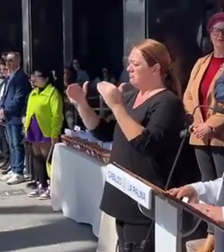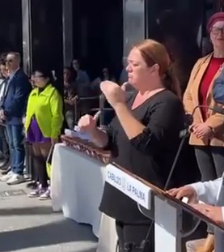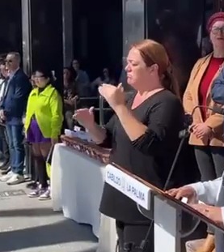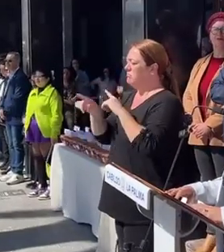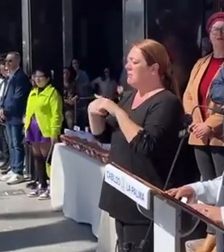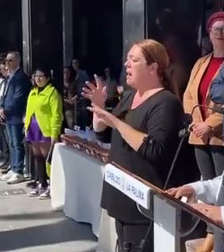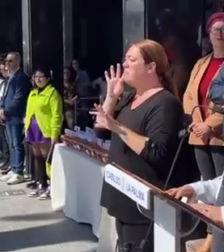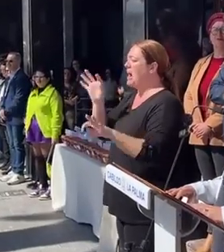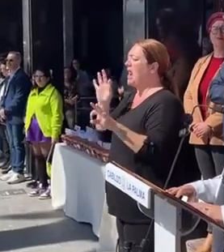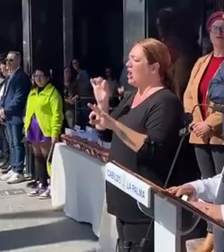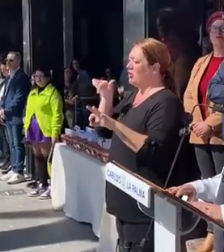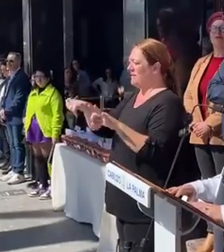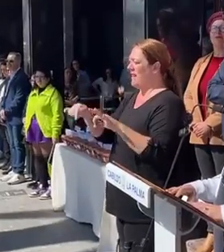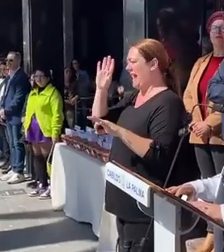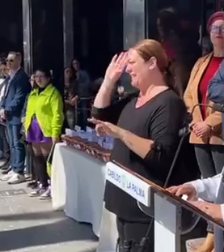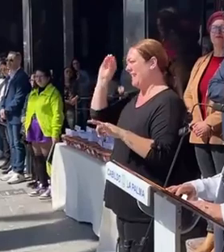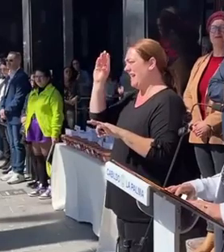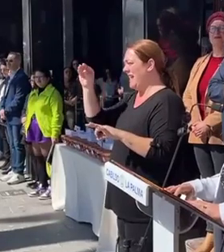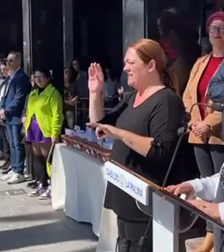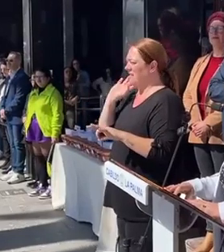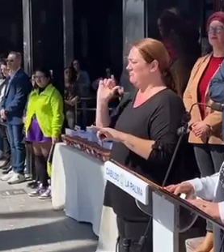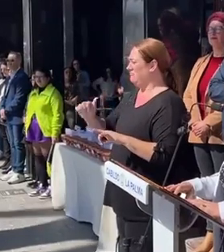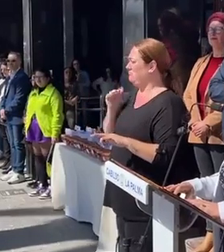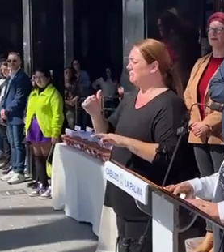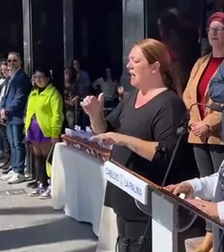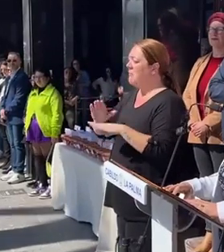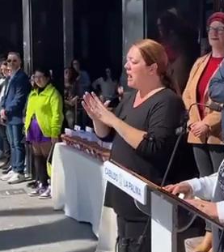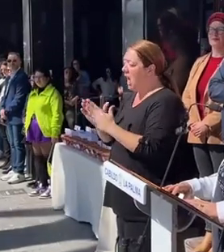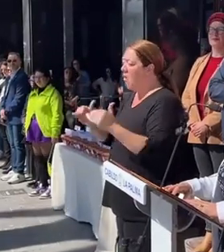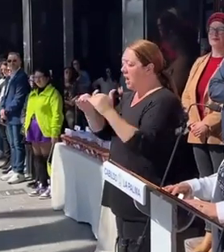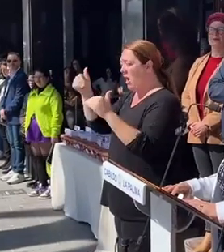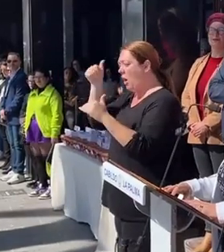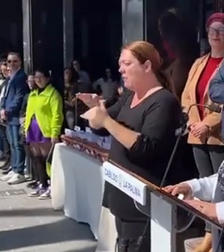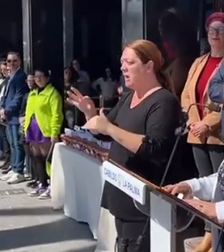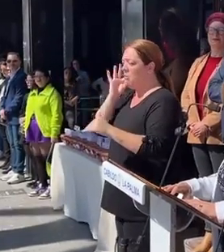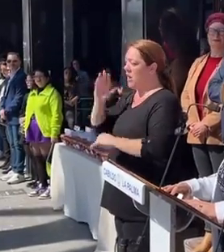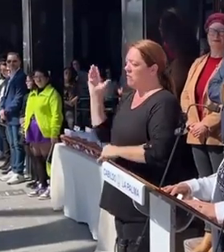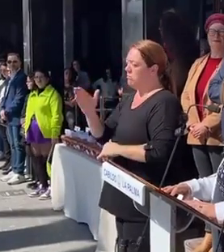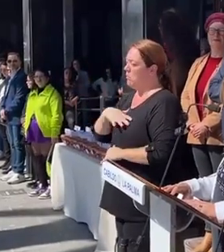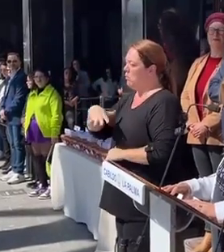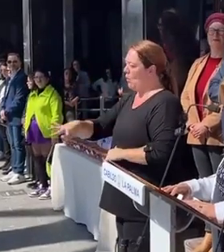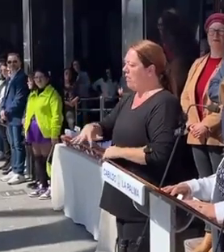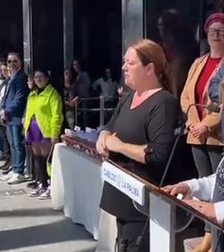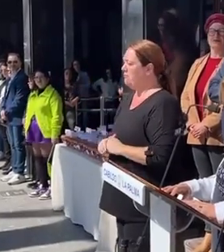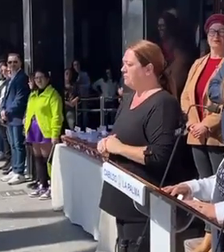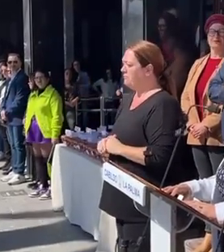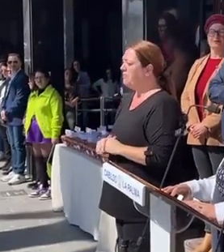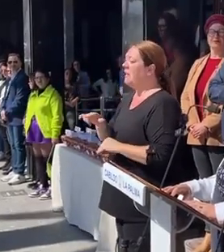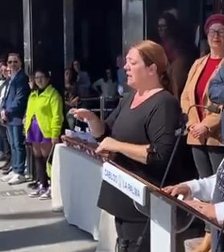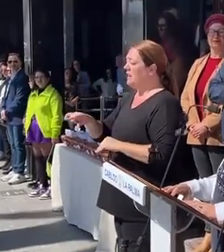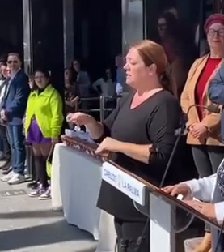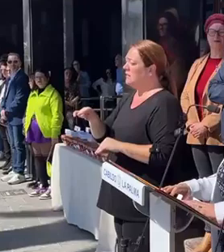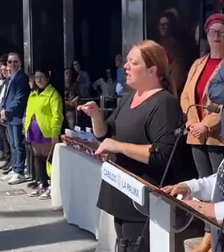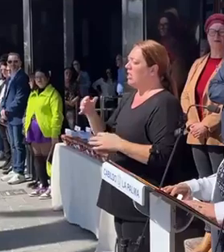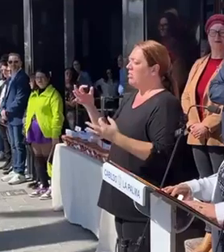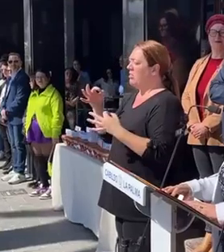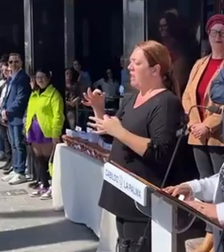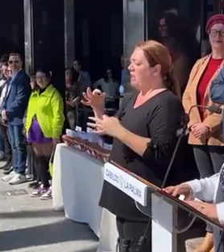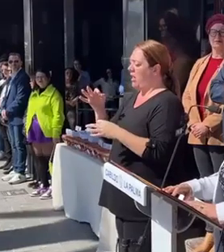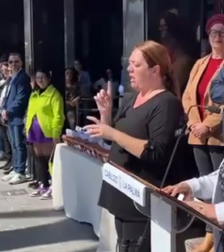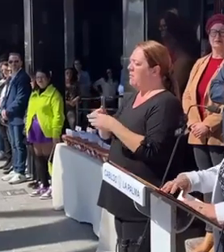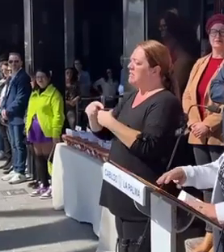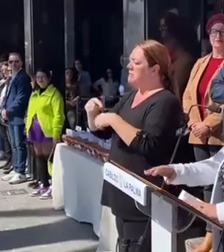de la inteligencia artificial que puede suponer para la igualdad de mujeres y hombres. Lograr una mayor participación